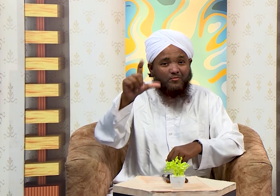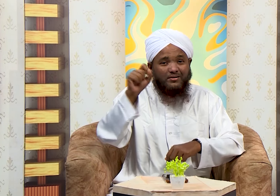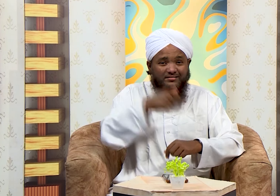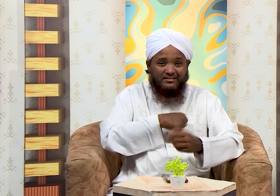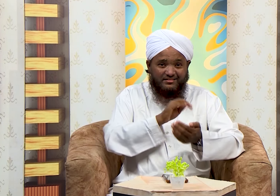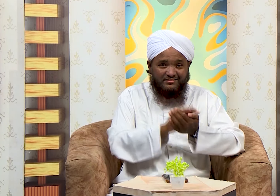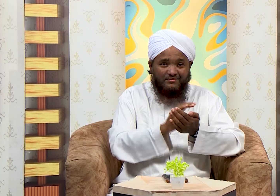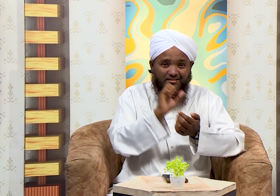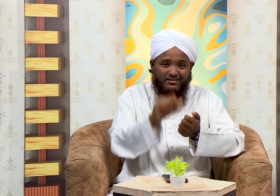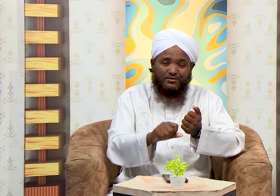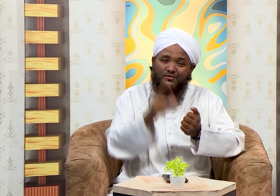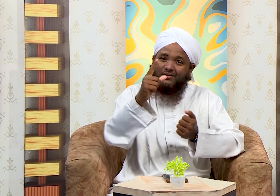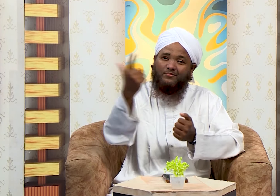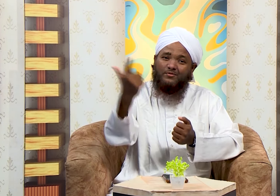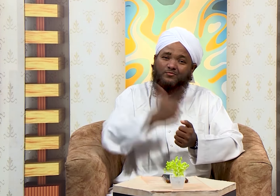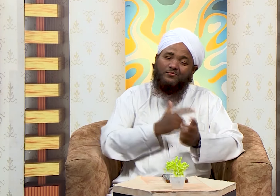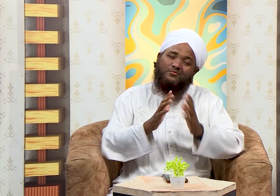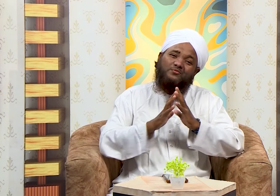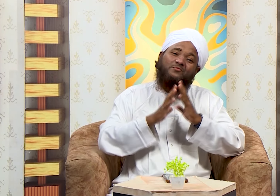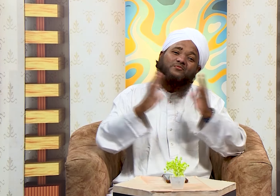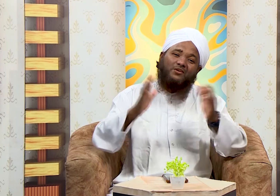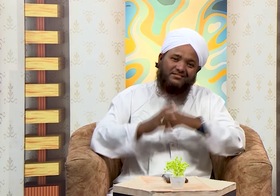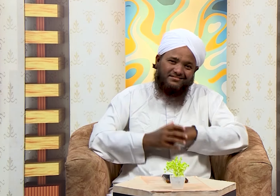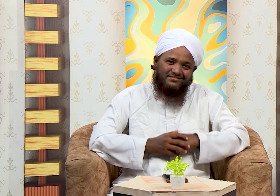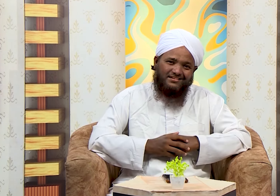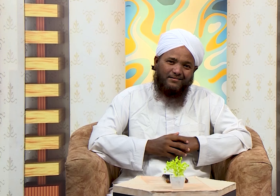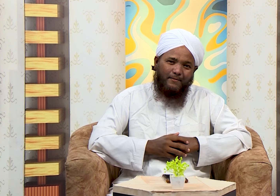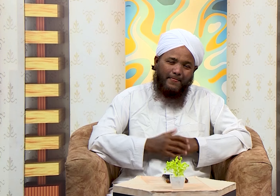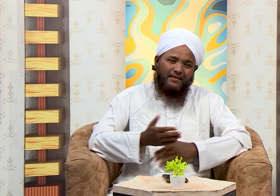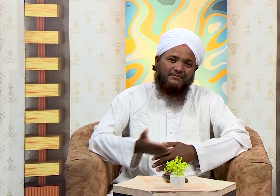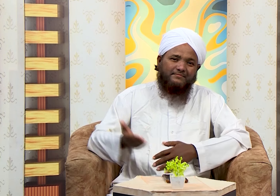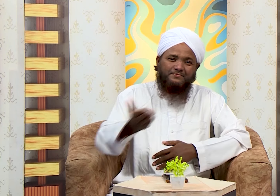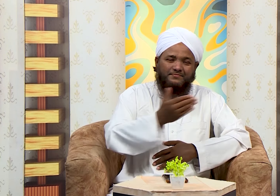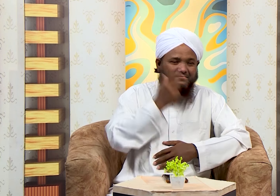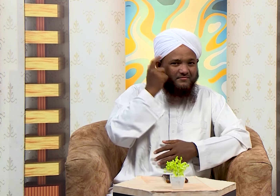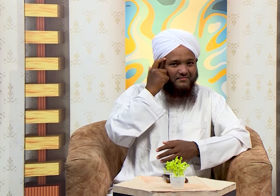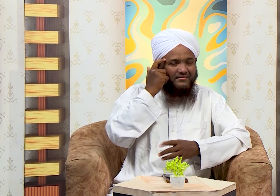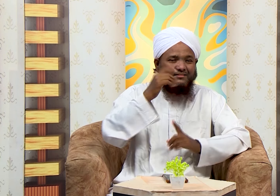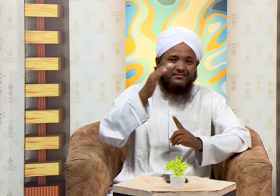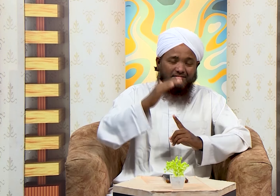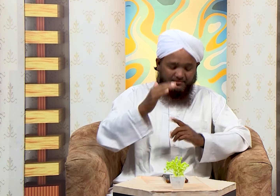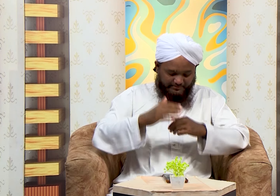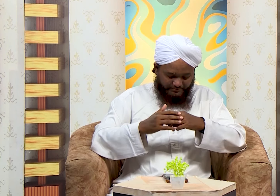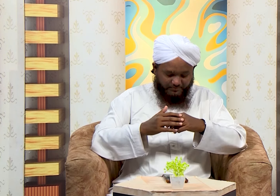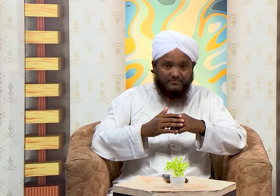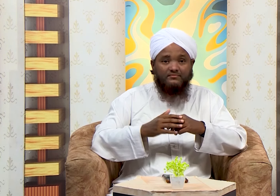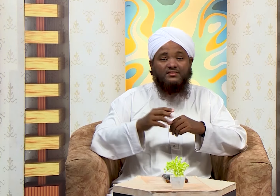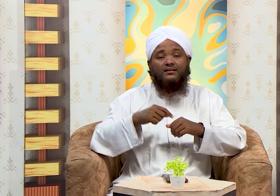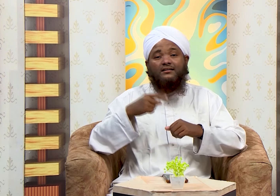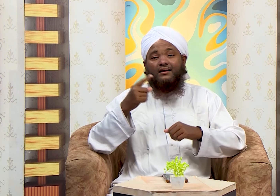ہوگی اللہ حکر کبیرہ یہاں ہمارے لئے بھی ایک رحمت کا پہلو ہے اس کو ذکر کیا گیا ہے کہ اس فرون سے اس کا اللہ پاک کا معاملہ یہ